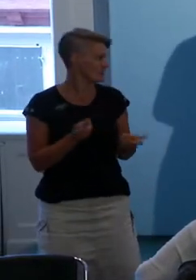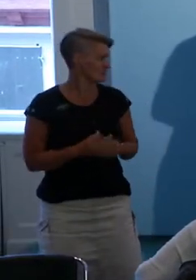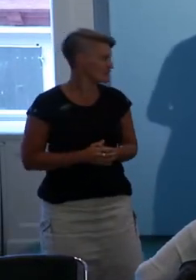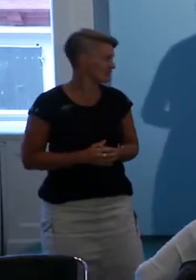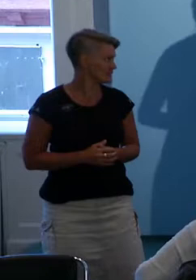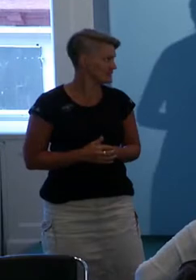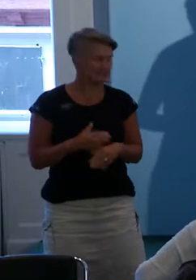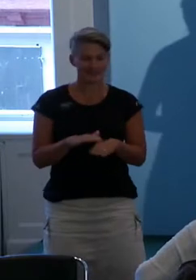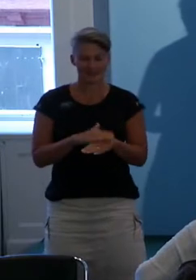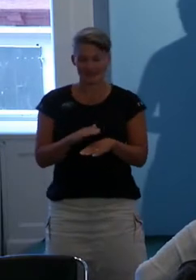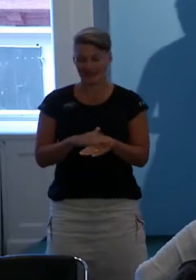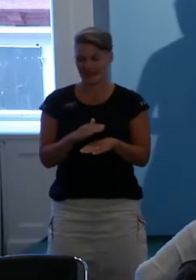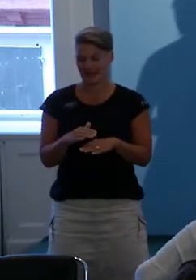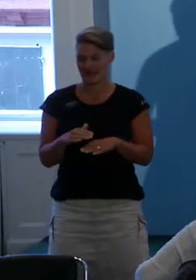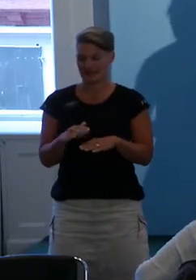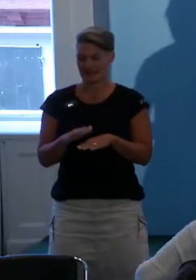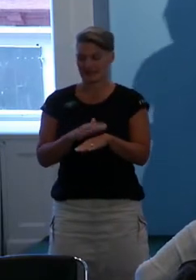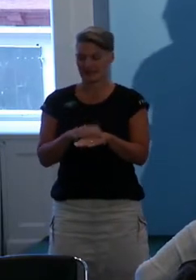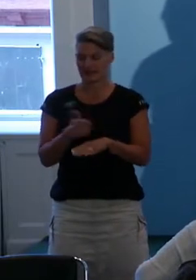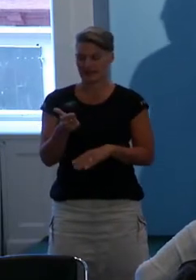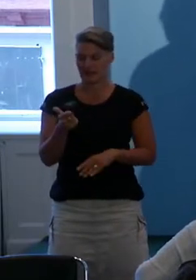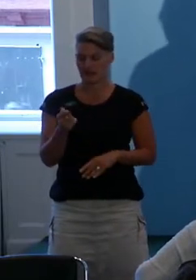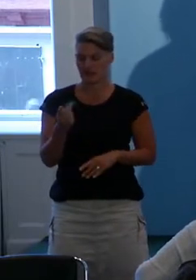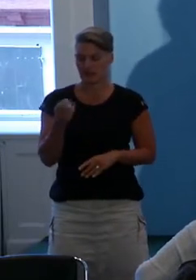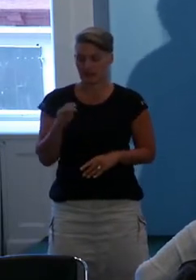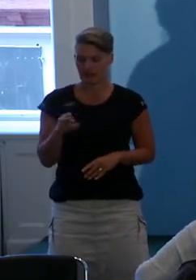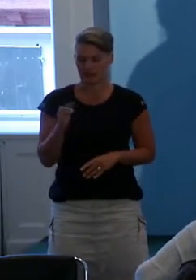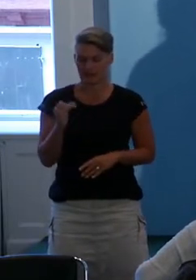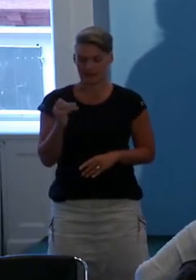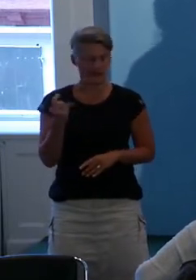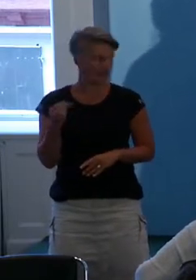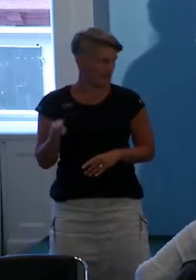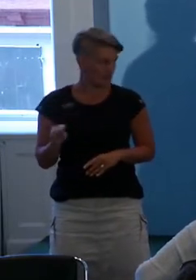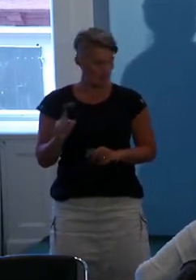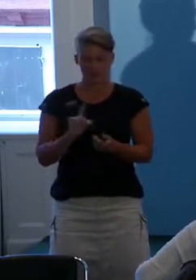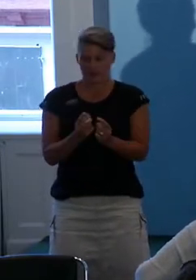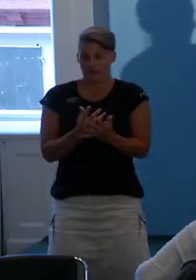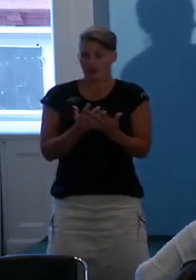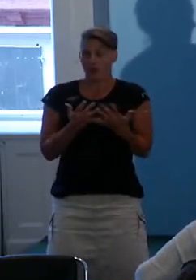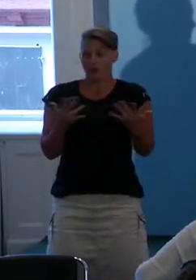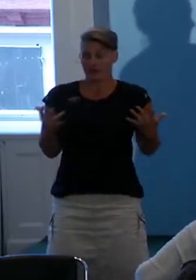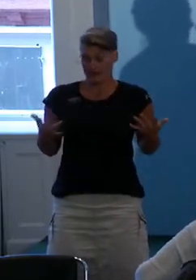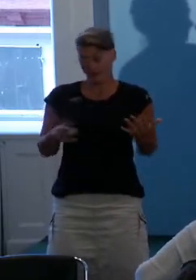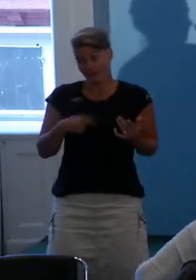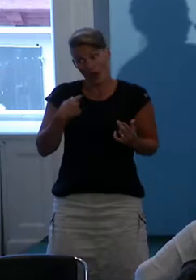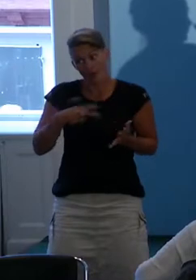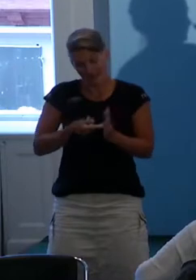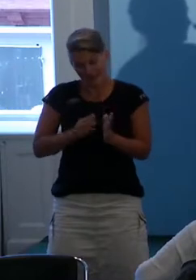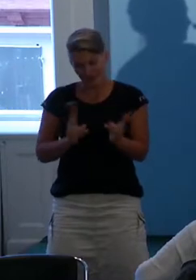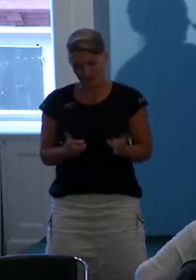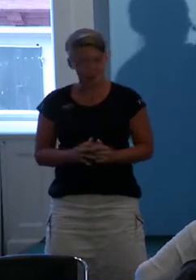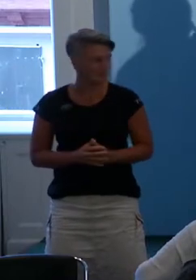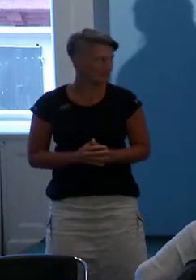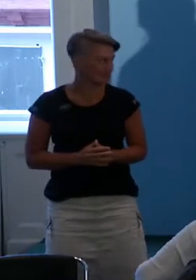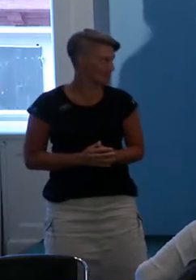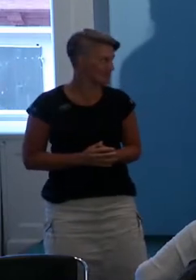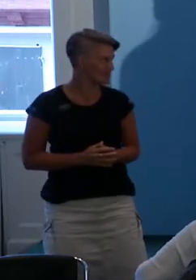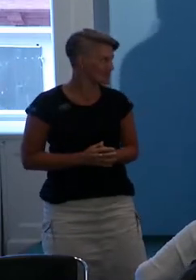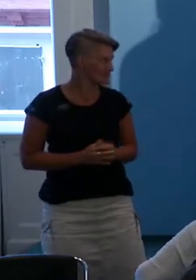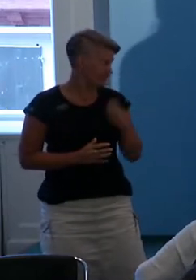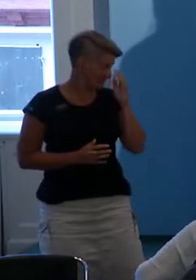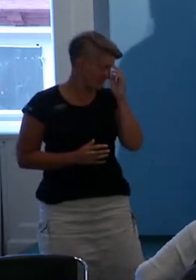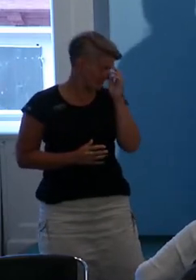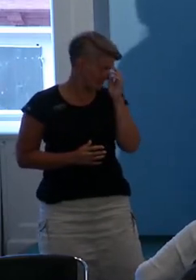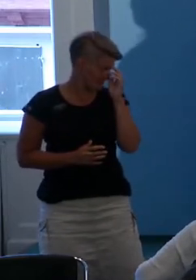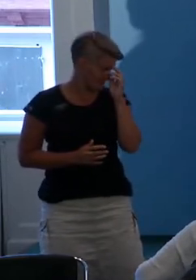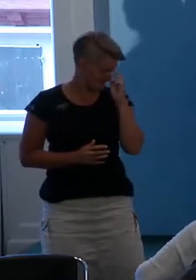Katarina Bråkenhielm som är ledamot socialutskottet. Nu behöver vi många upp och det var precis som var planerat. Ni får varsin handmikrofon och vi trycker ihop